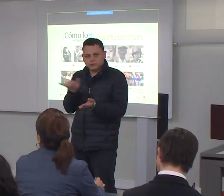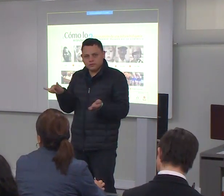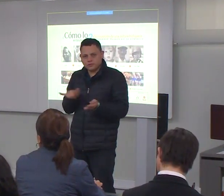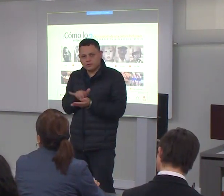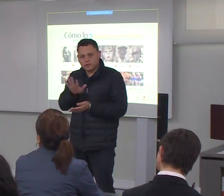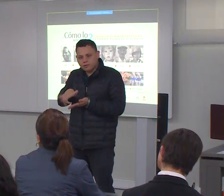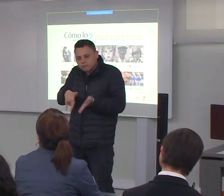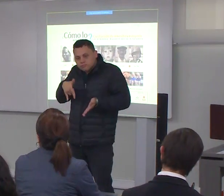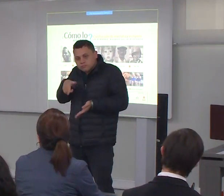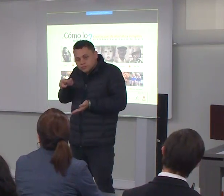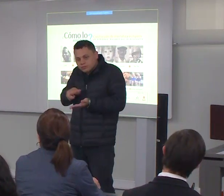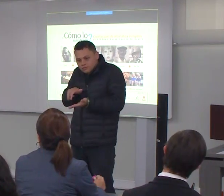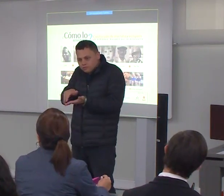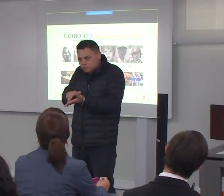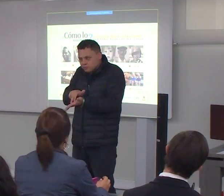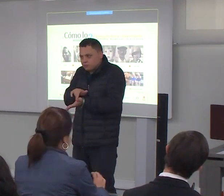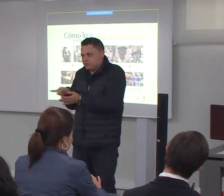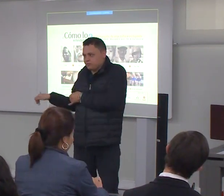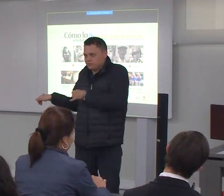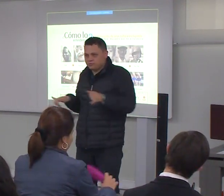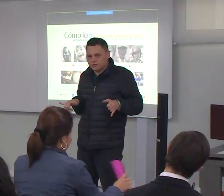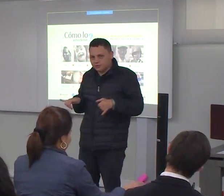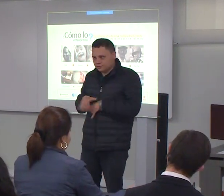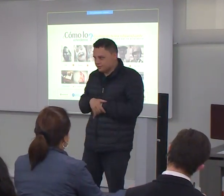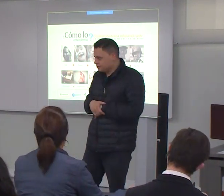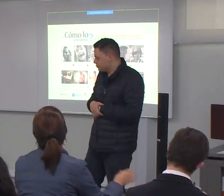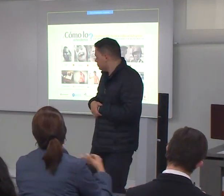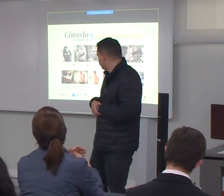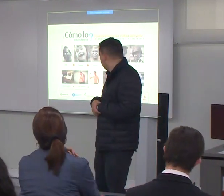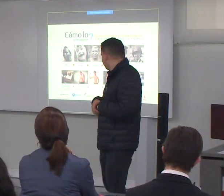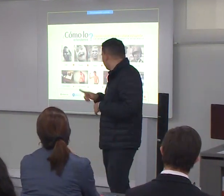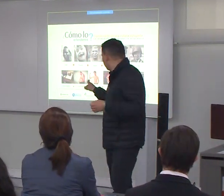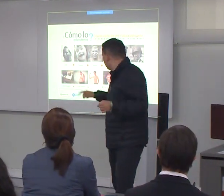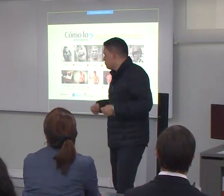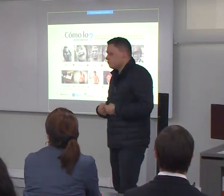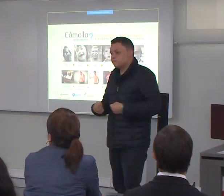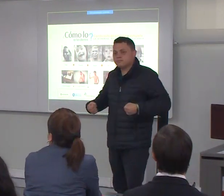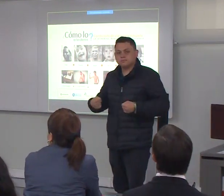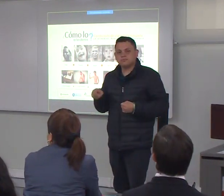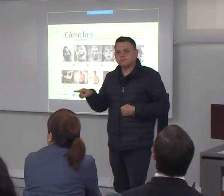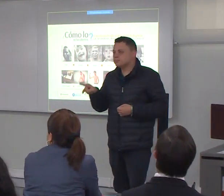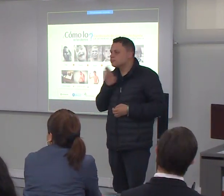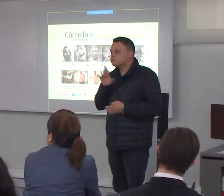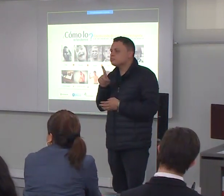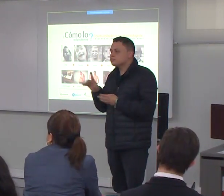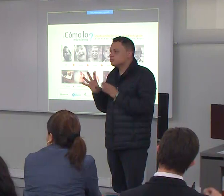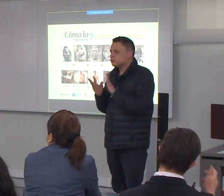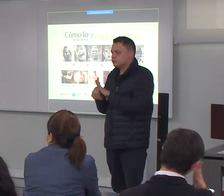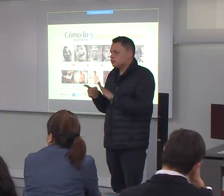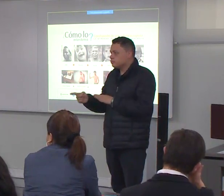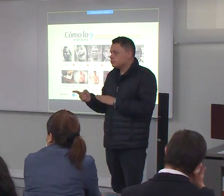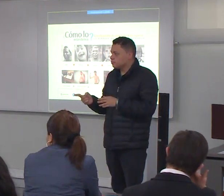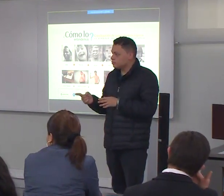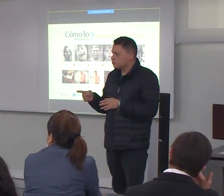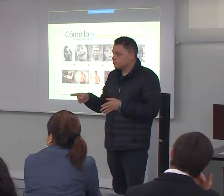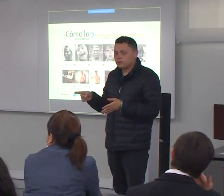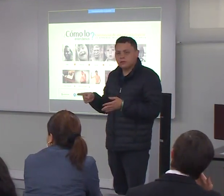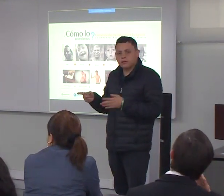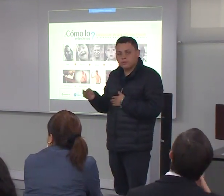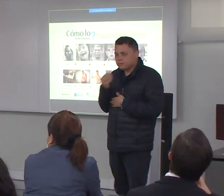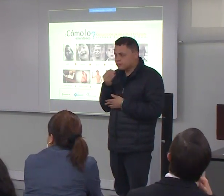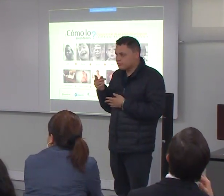atrás eso eso también es ser diferente el gordito el gordito que representa la sabrosura de un baile